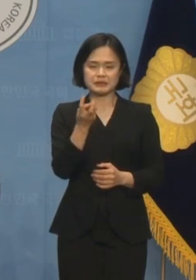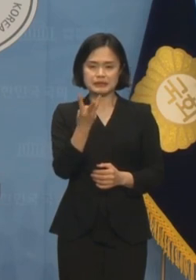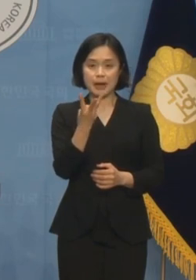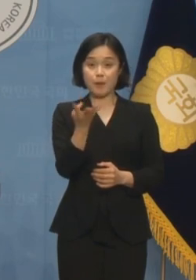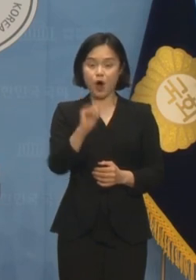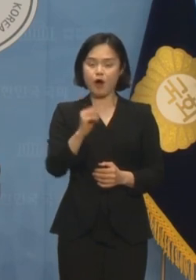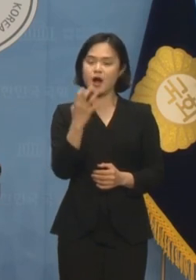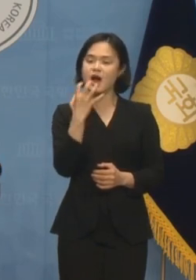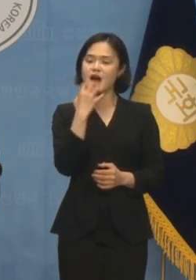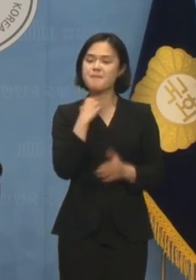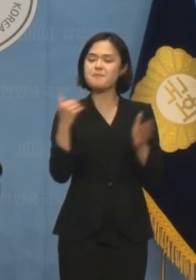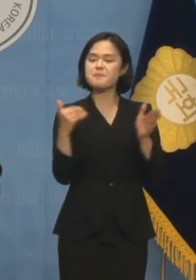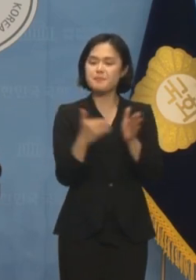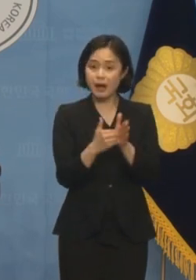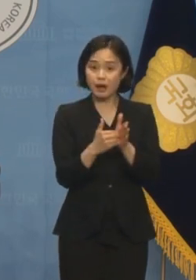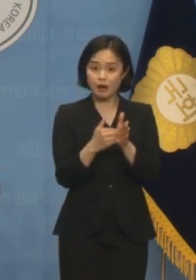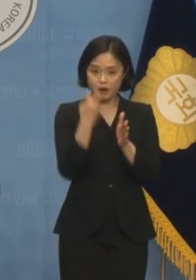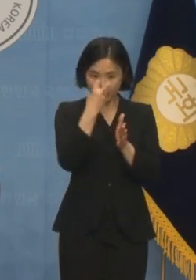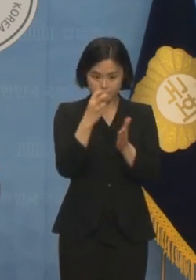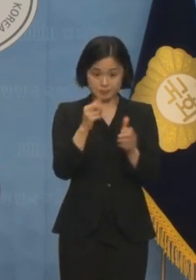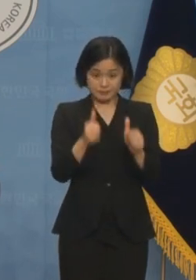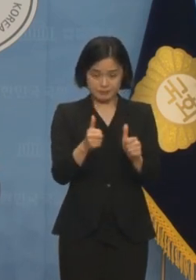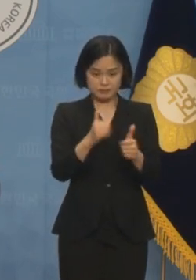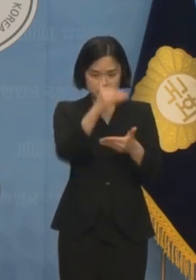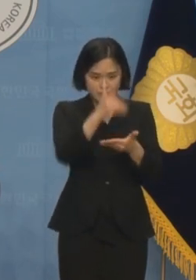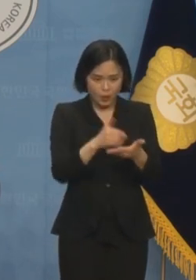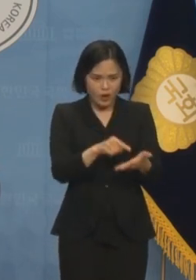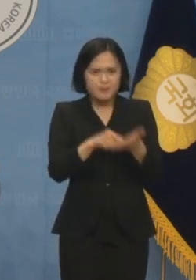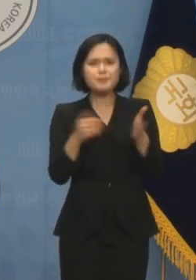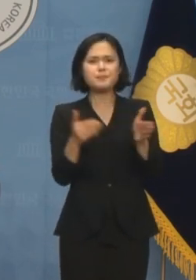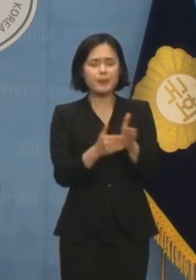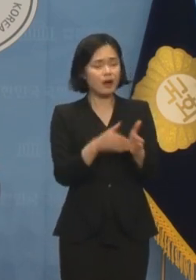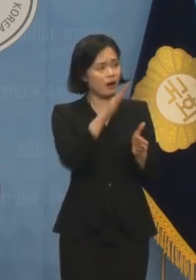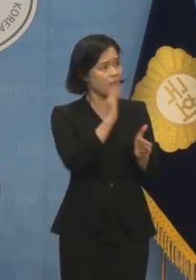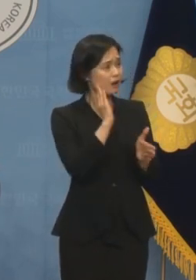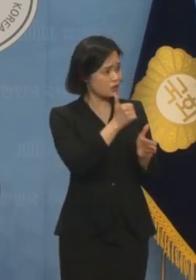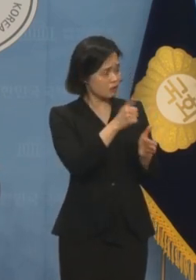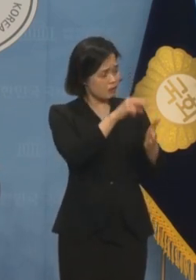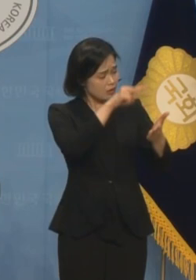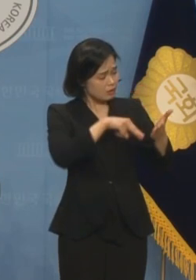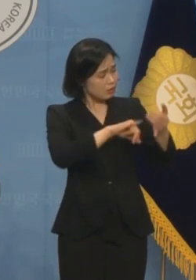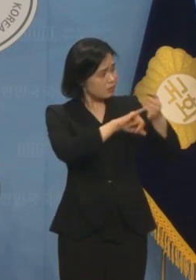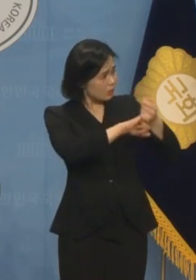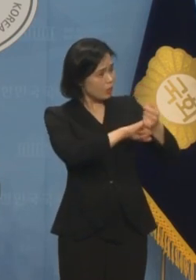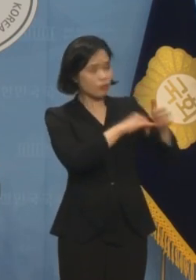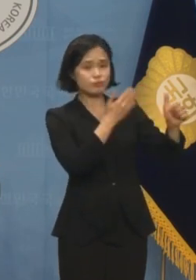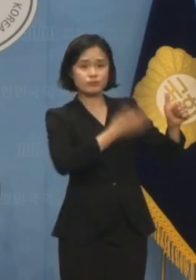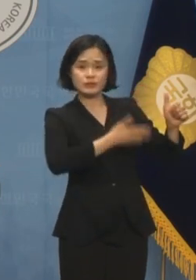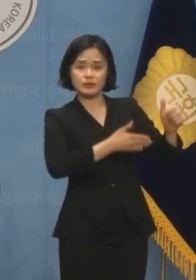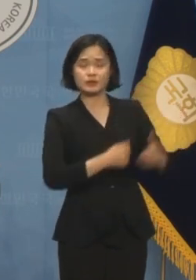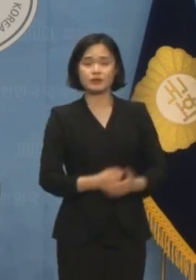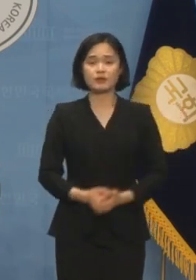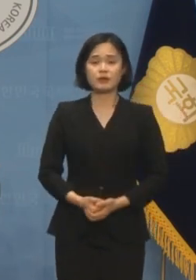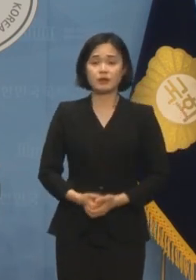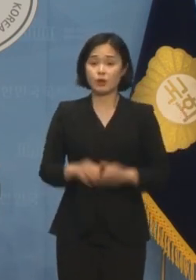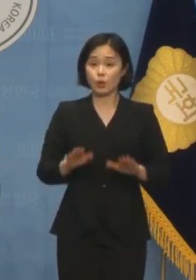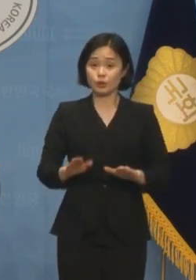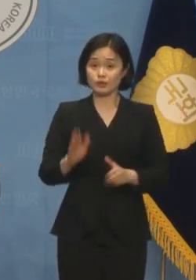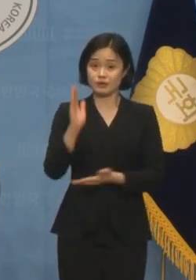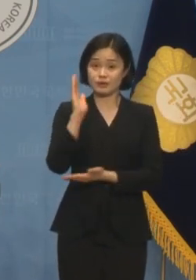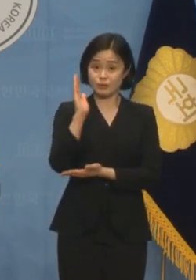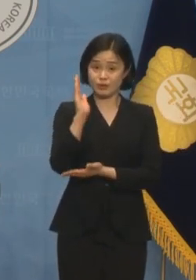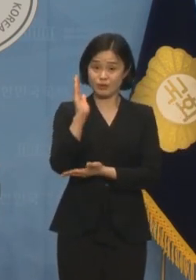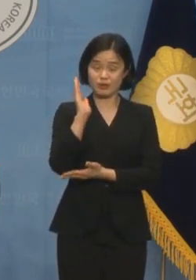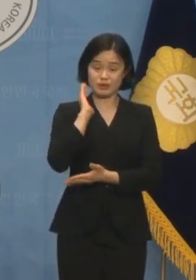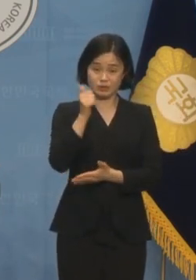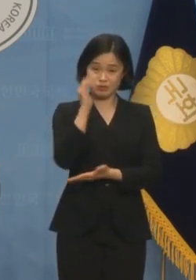의견서에 명시되어 있습니다. 꼭 구해서 읽어보시기 바랍니다. 오늘 회견에 기대하지